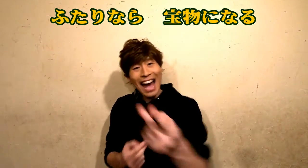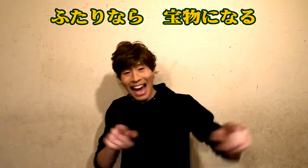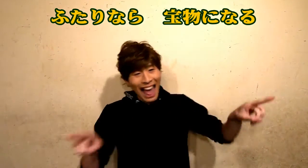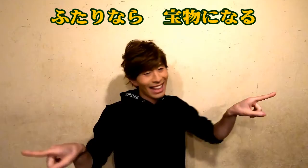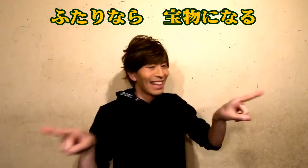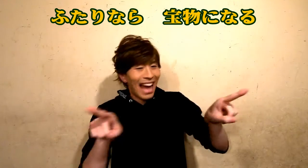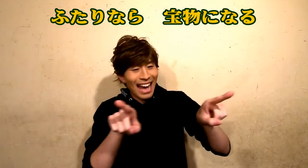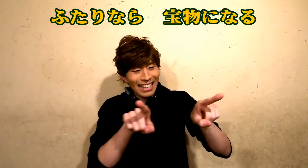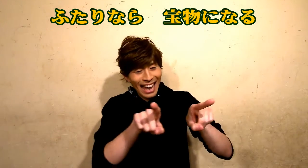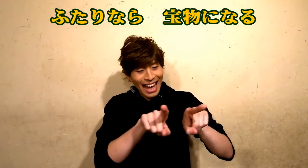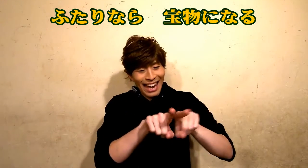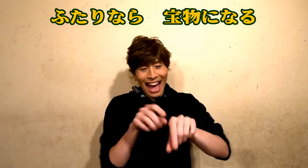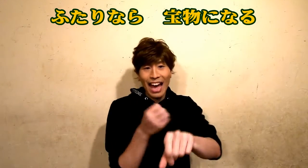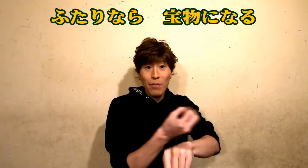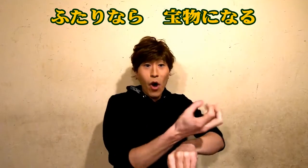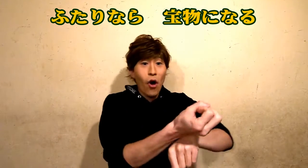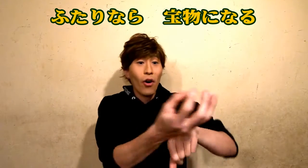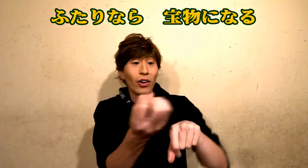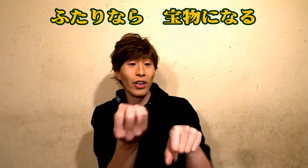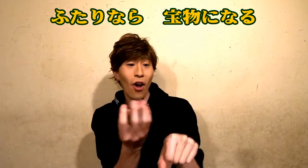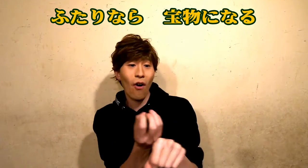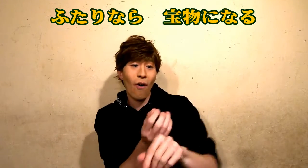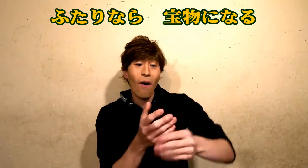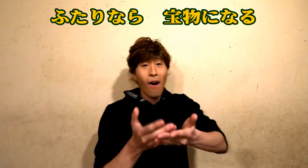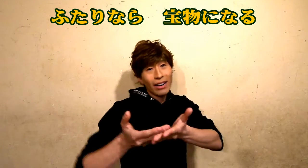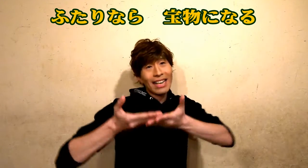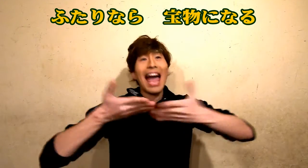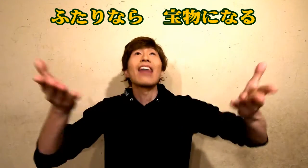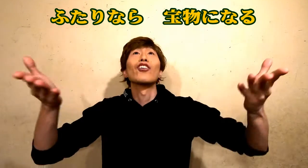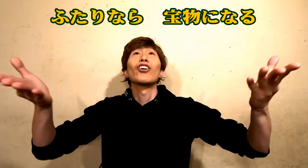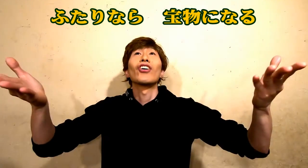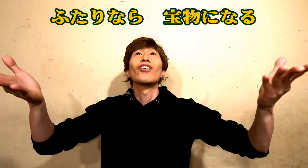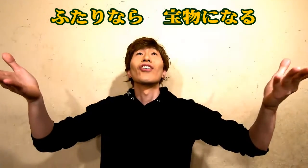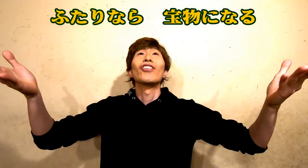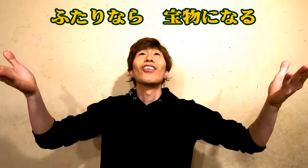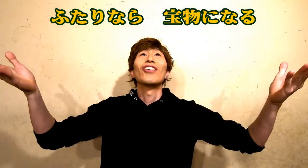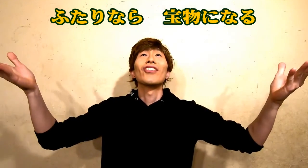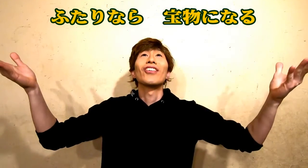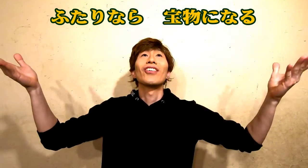ら宝物になる。